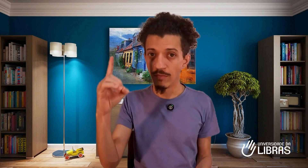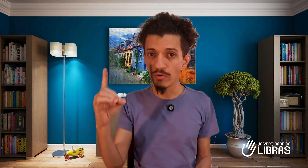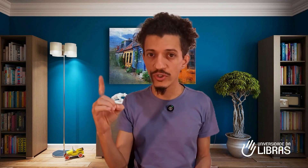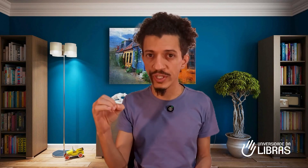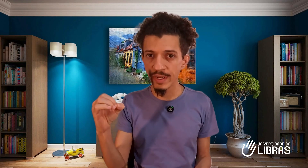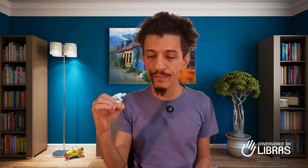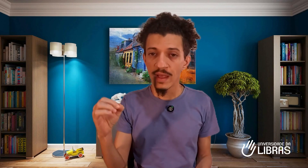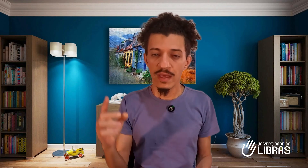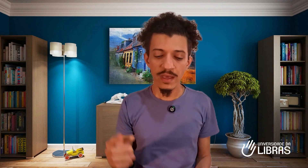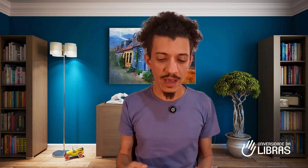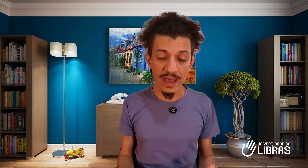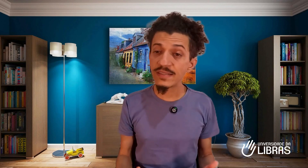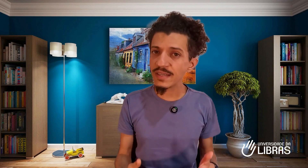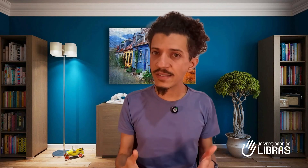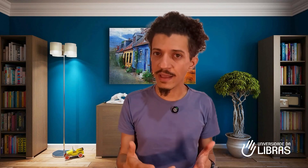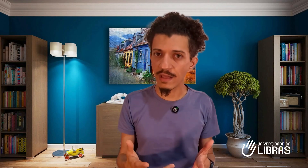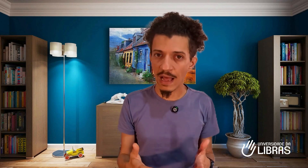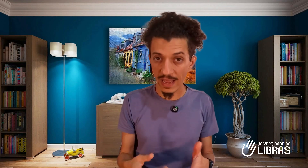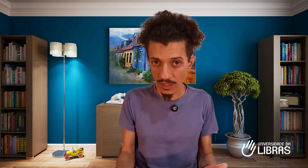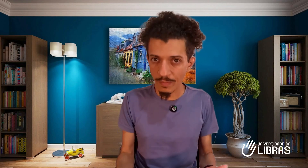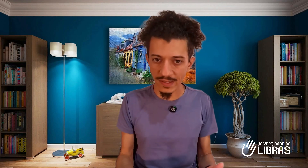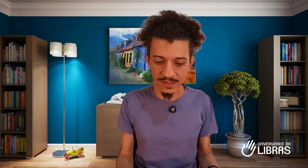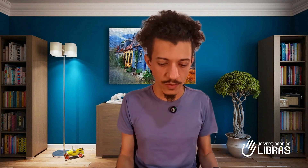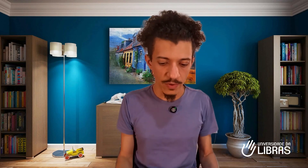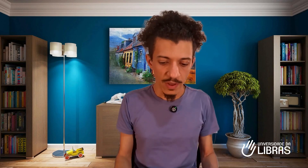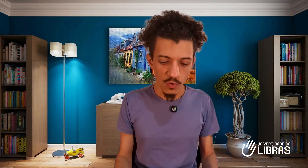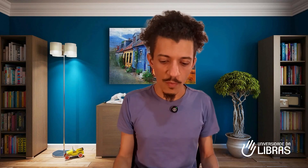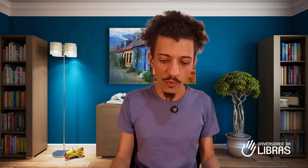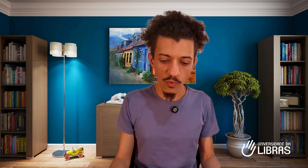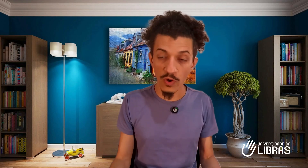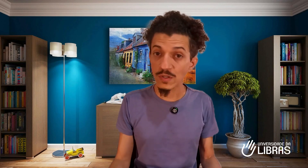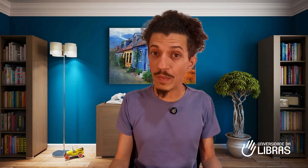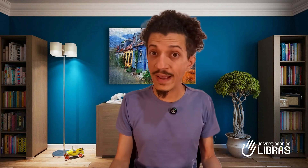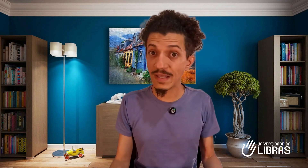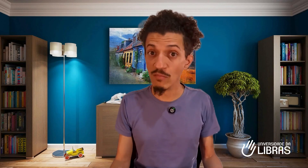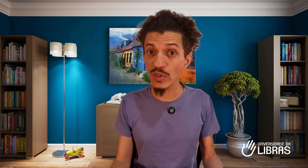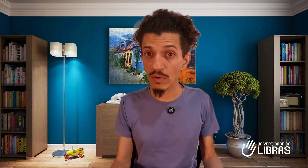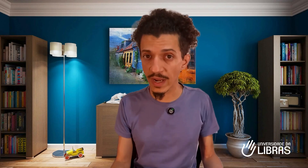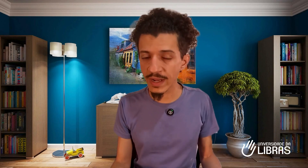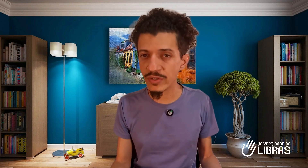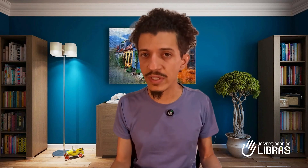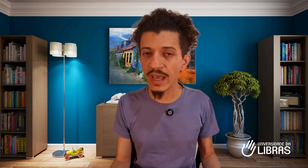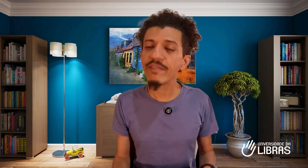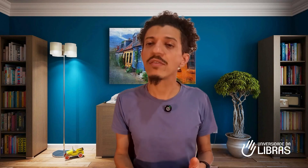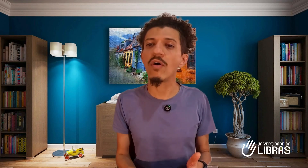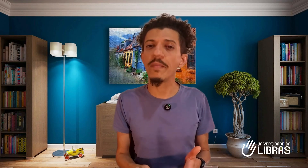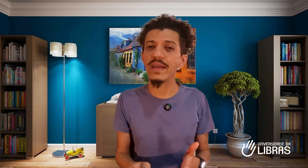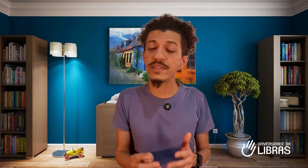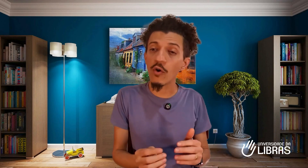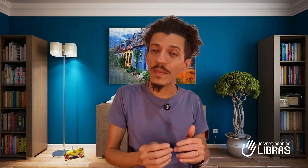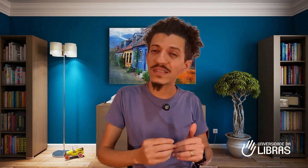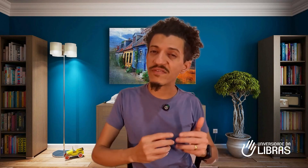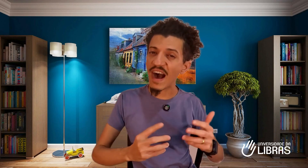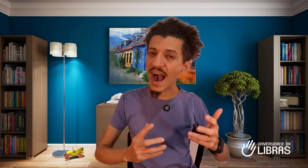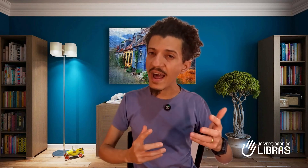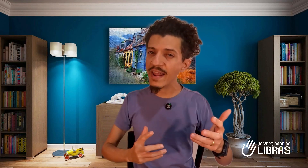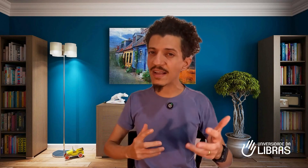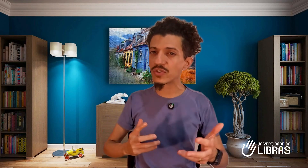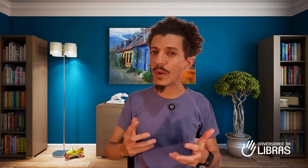bom dia. E existem, aqui no Brasil, como o nosso país é muito grande, eventualmente tem algumas variações